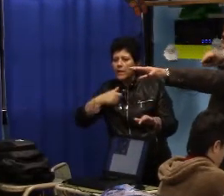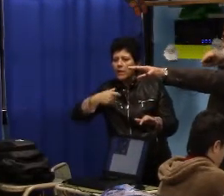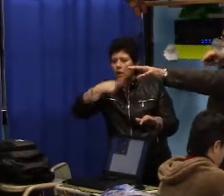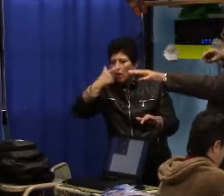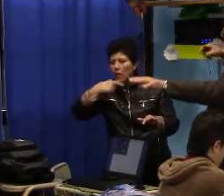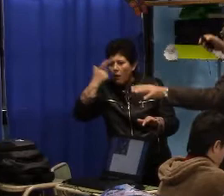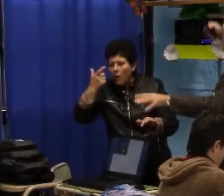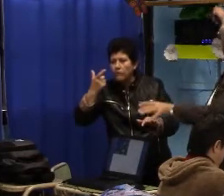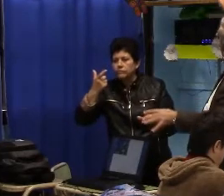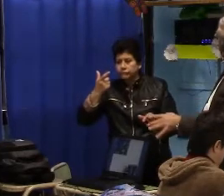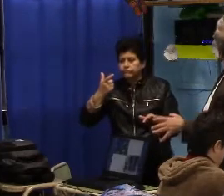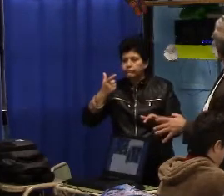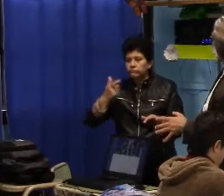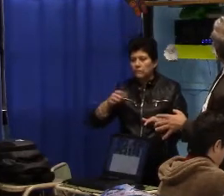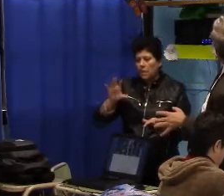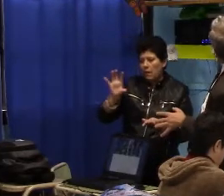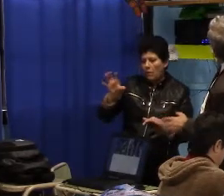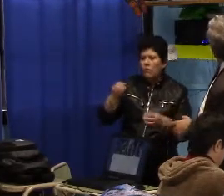el Mar Rojo.